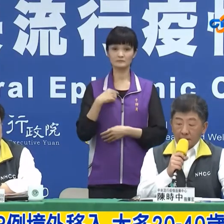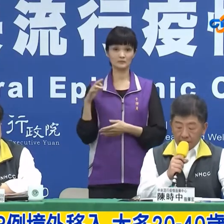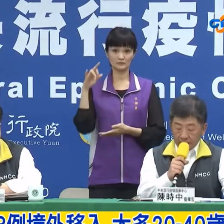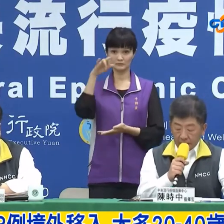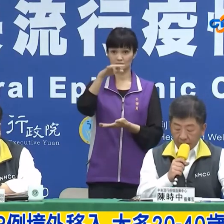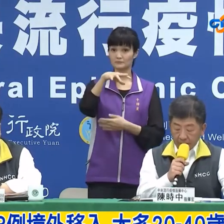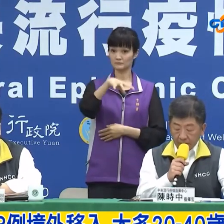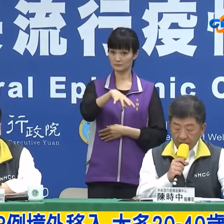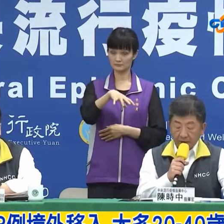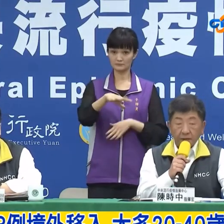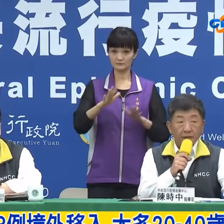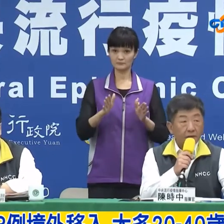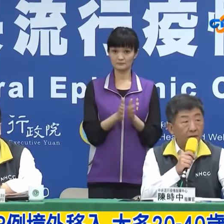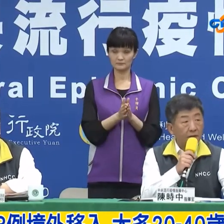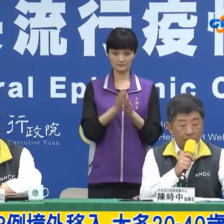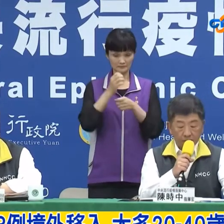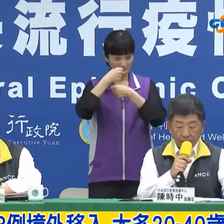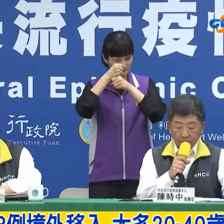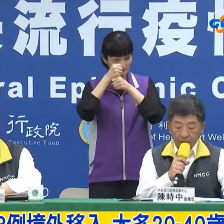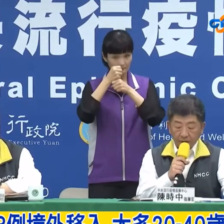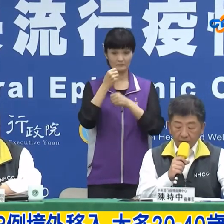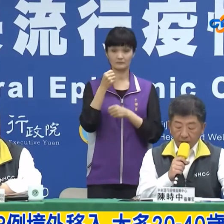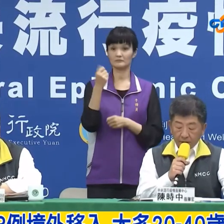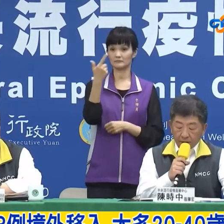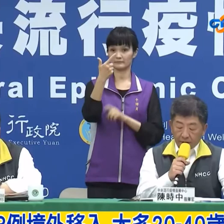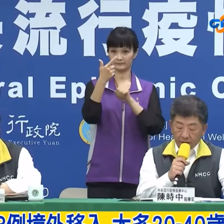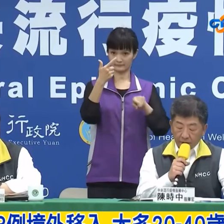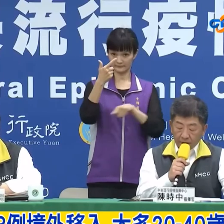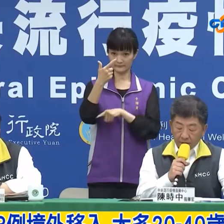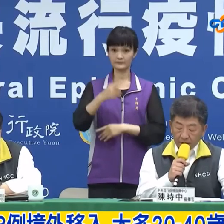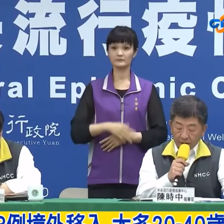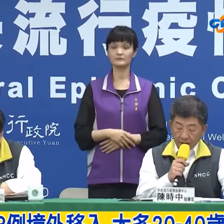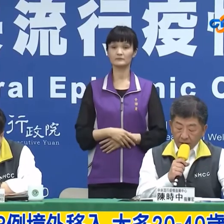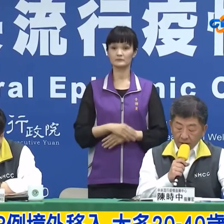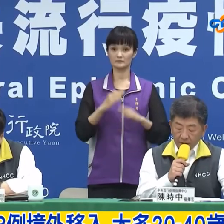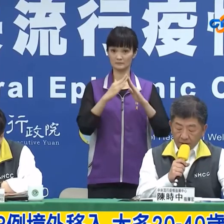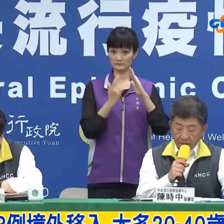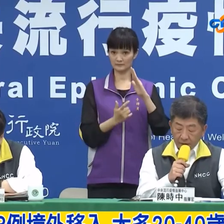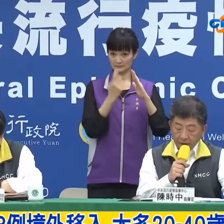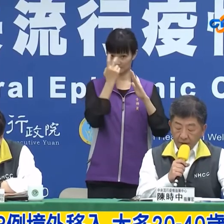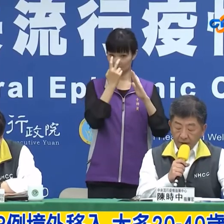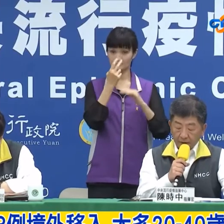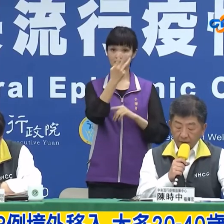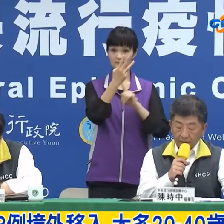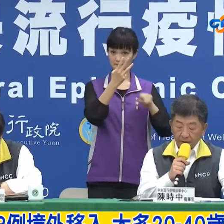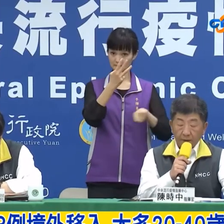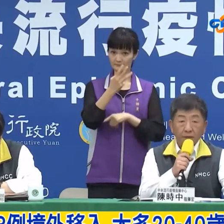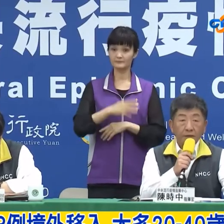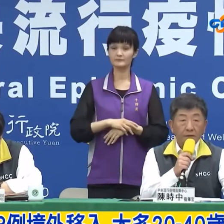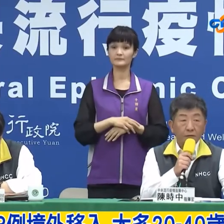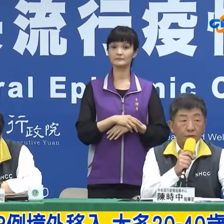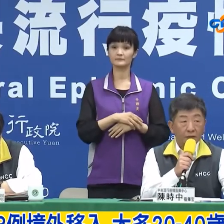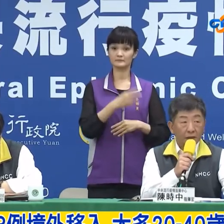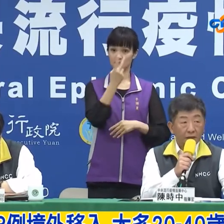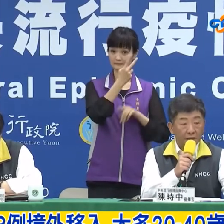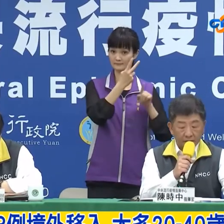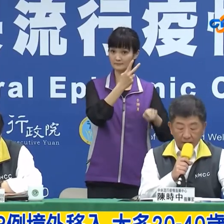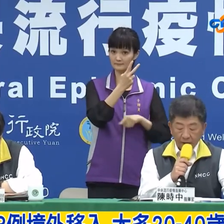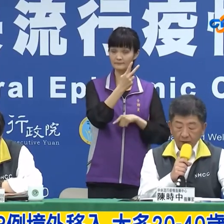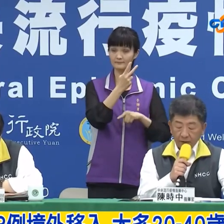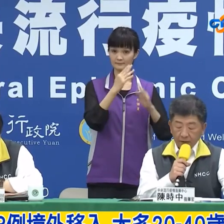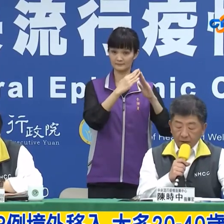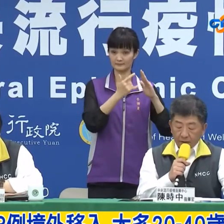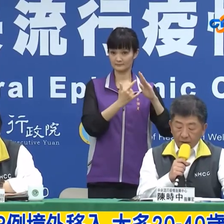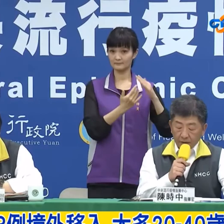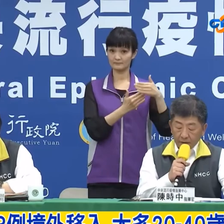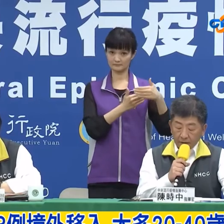场，哦，直接就裁剪的有6位，那居家检疫的有3位，哦，那2位是居家隔